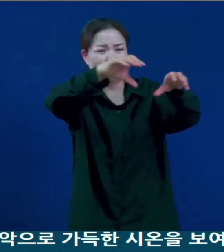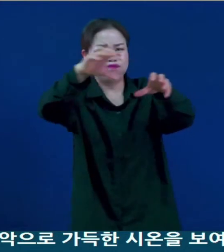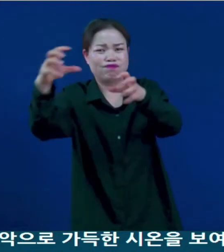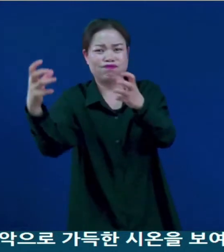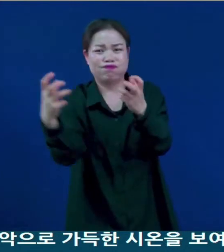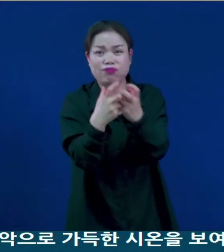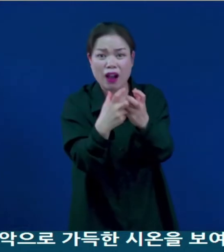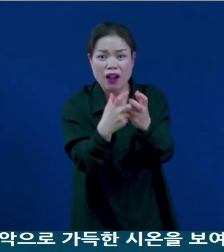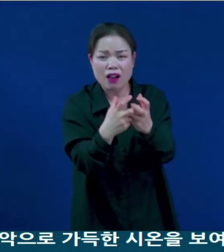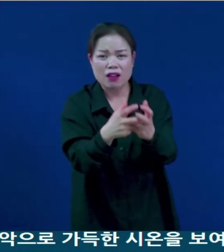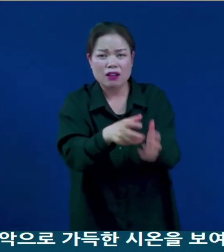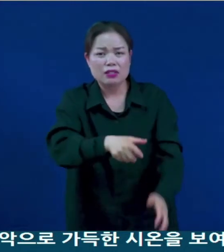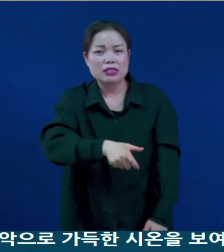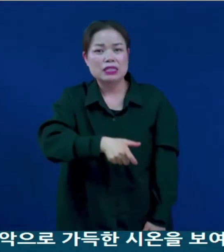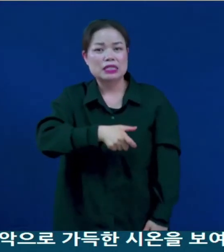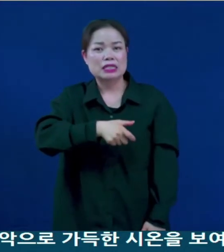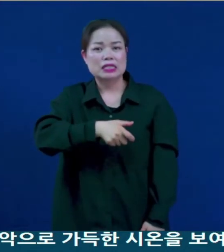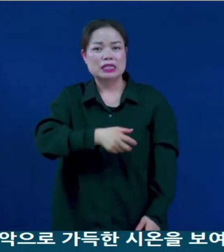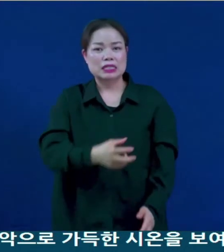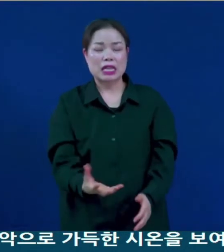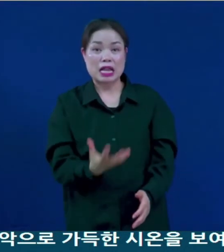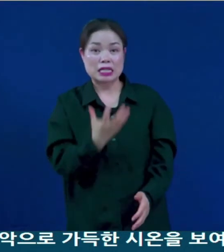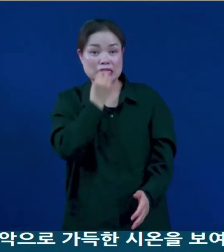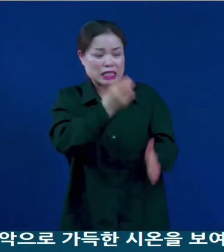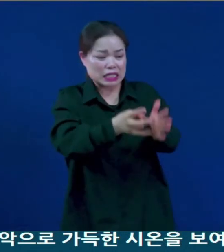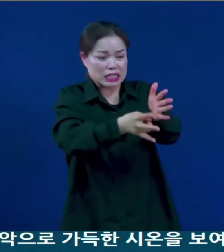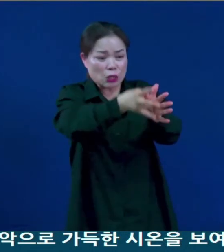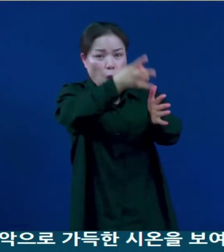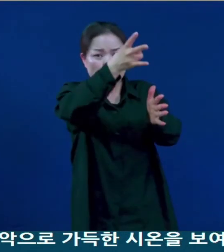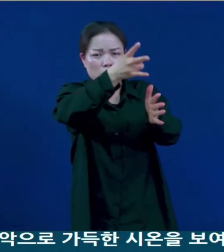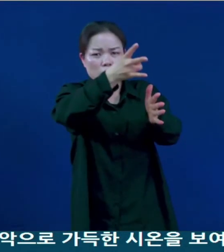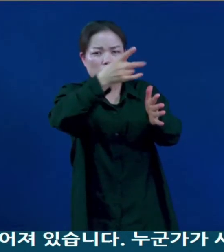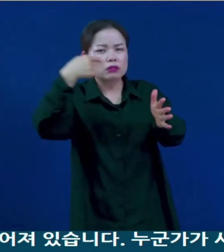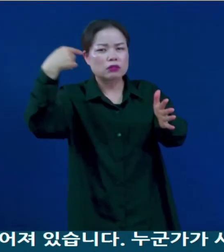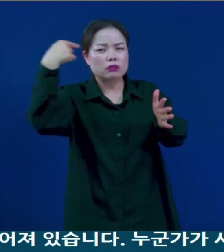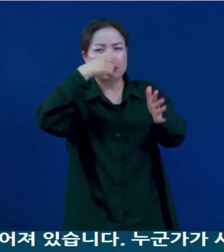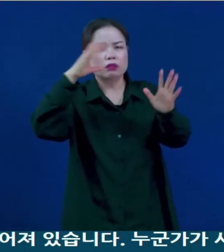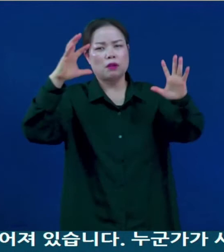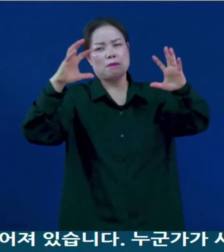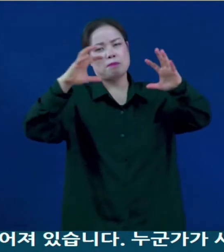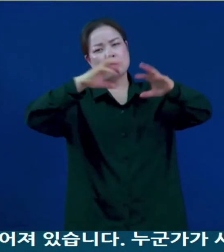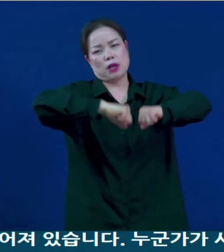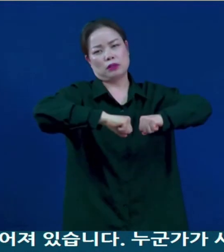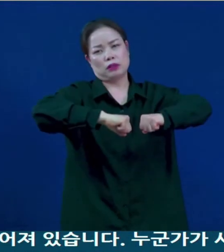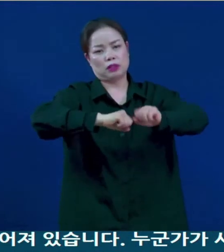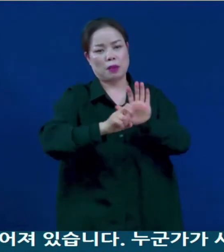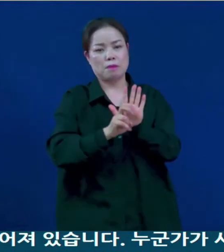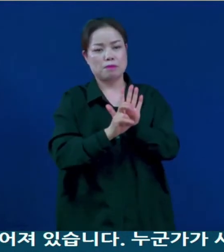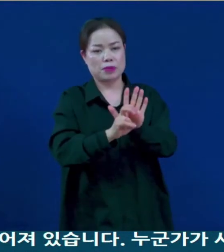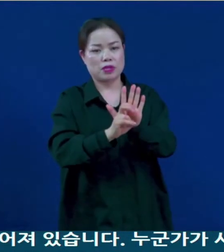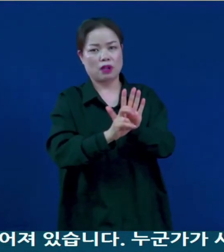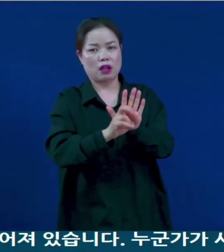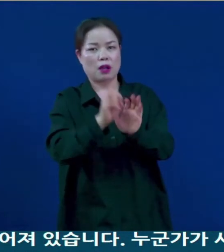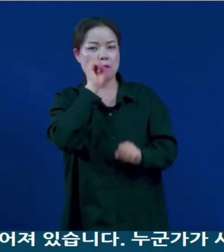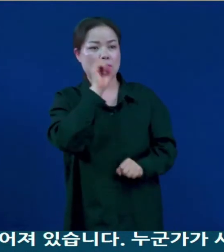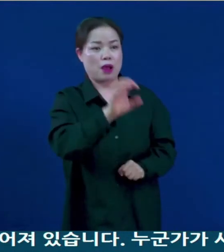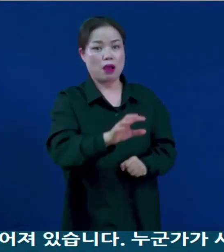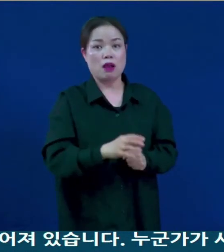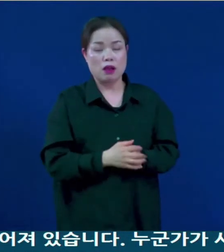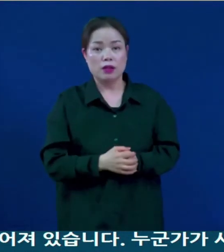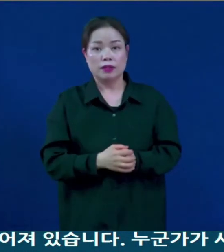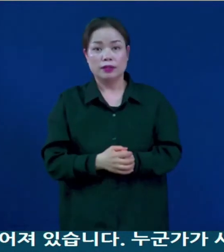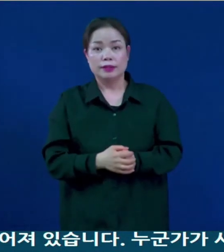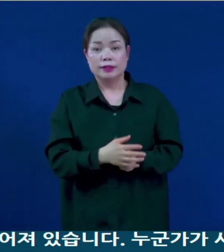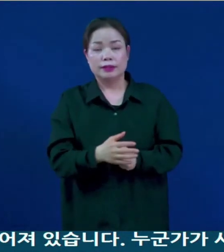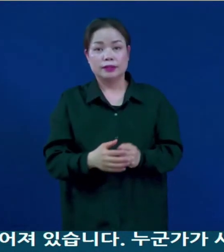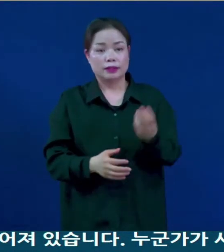그래서 이 시온은 철저하게 부서지고 파괴되리라고 미가가 선언합니다. 3장 마지막 절을 보시면